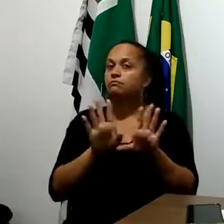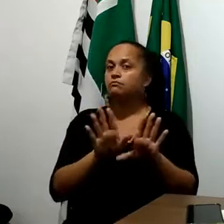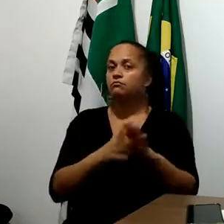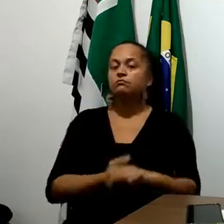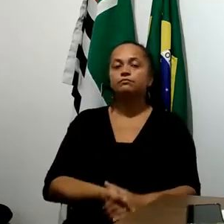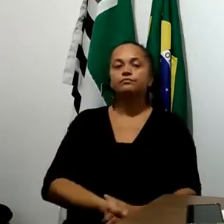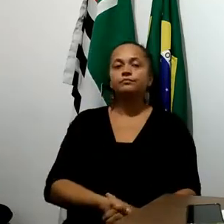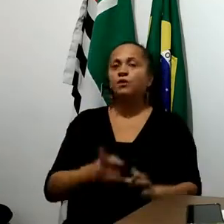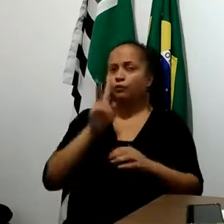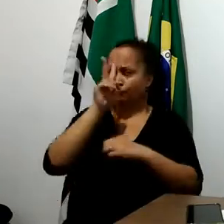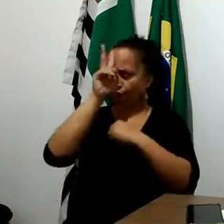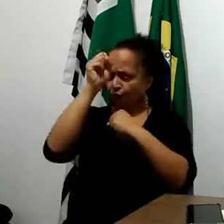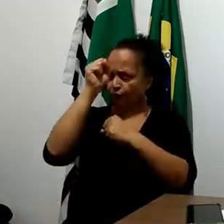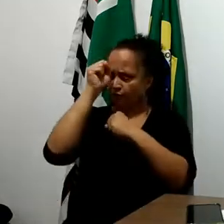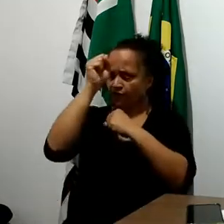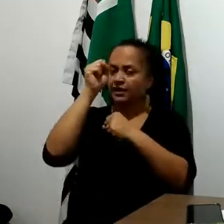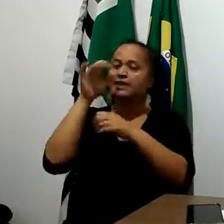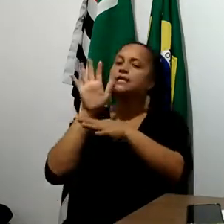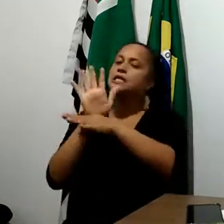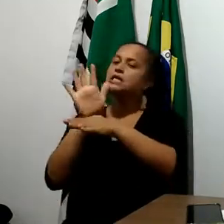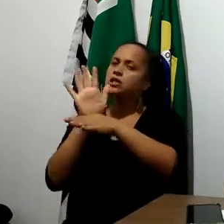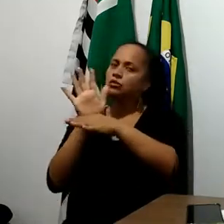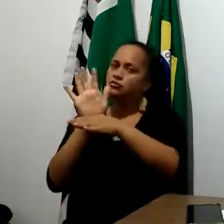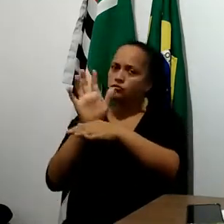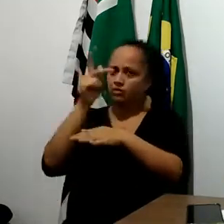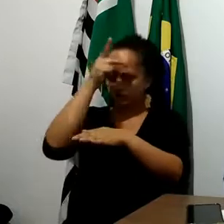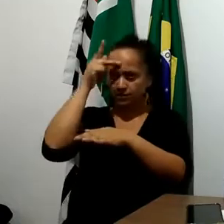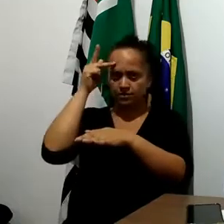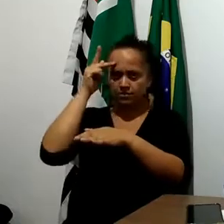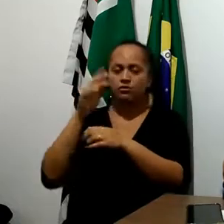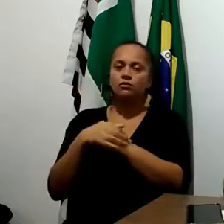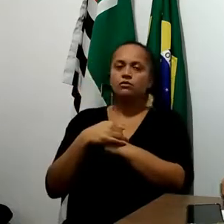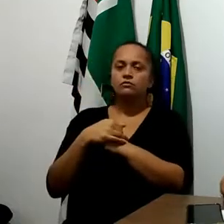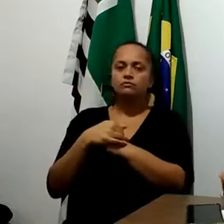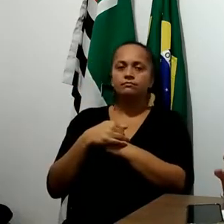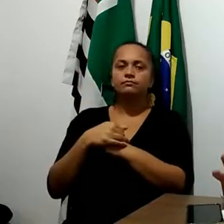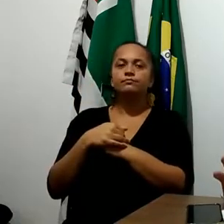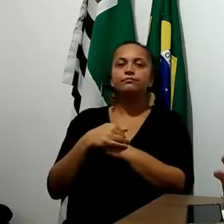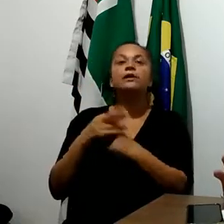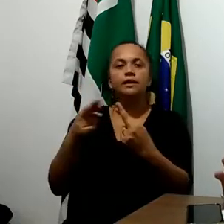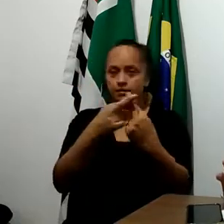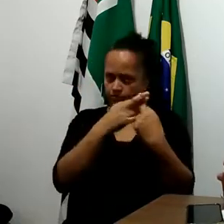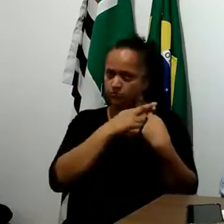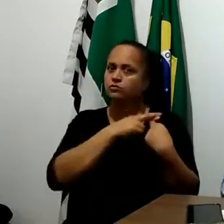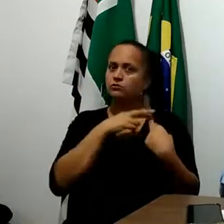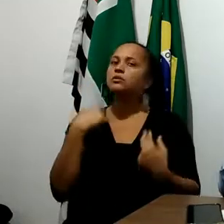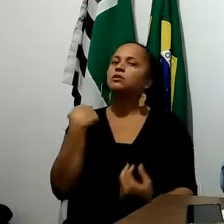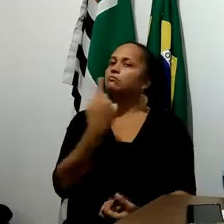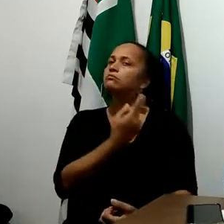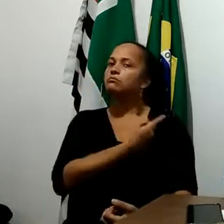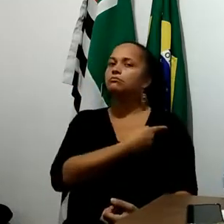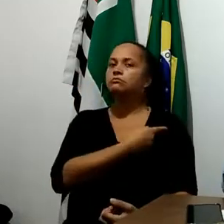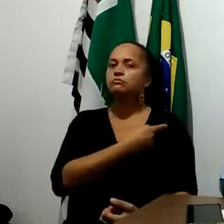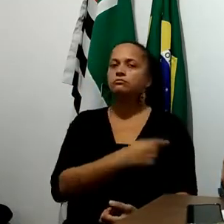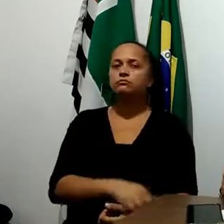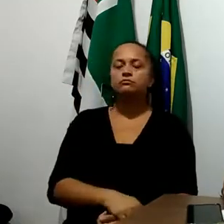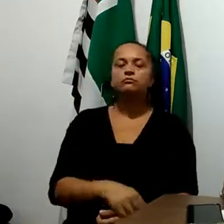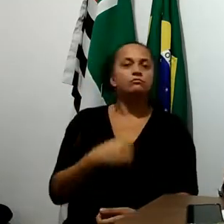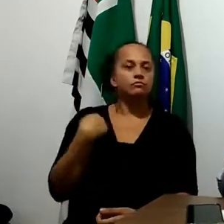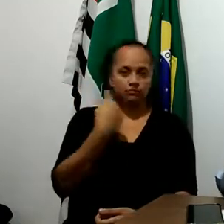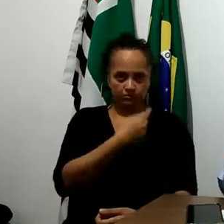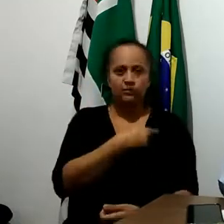de fortalecer ou motivar um irmão que está fraco. É responsabilidade nossa, da gente